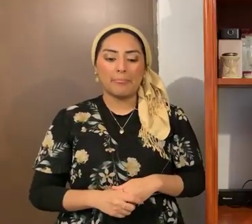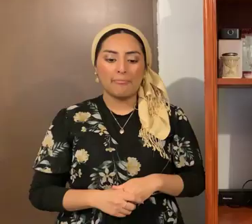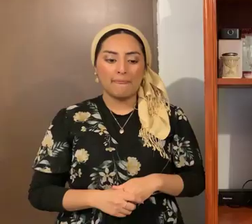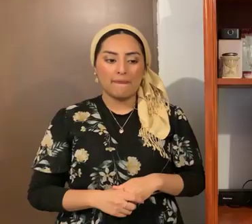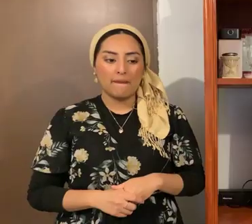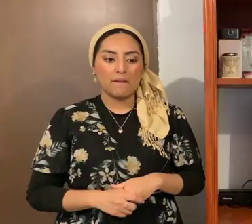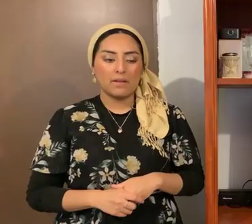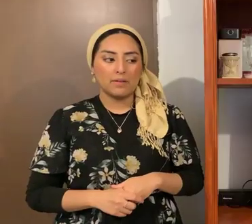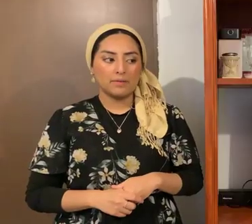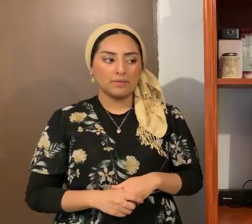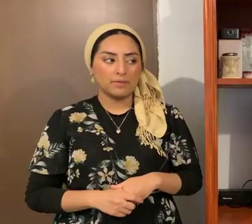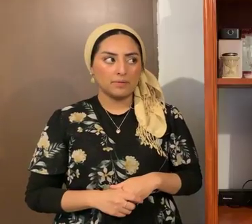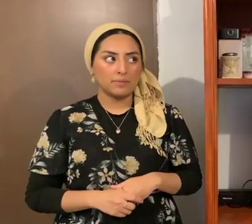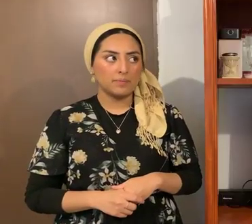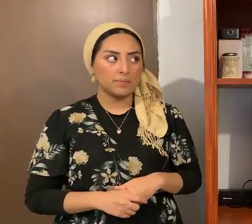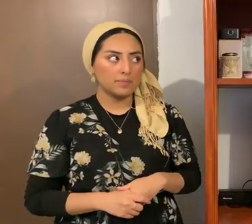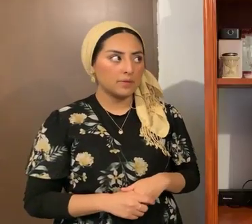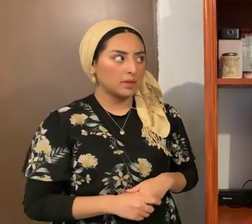verso